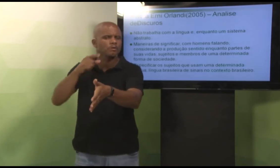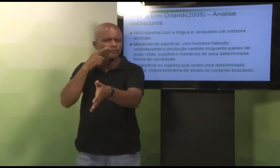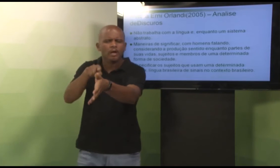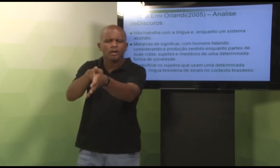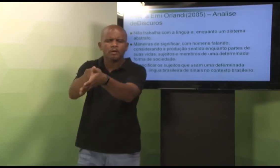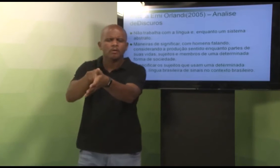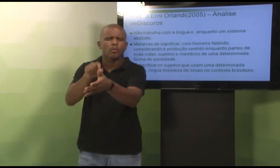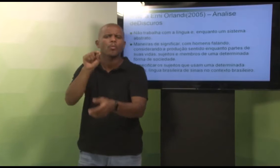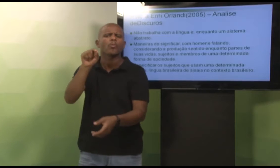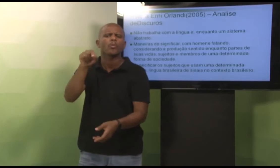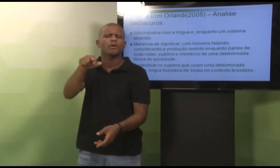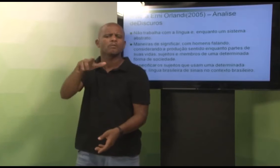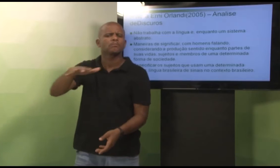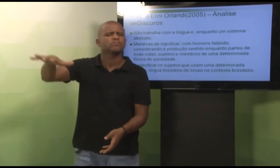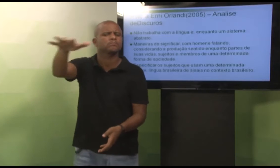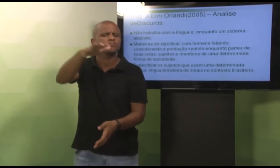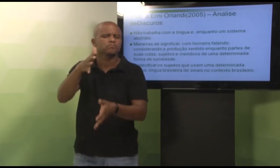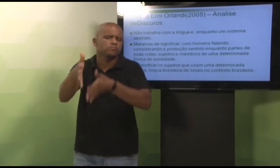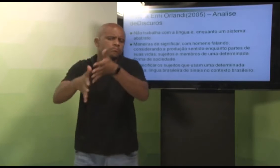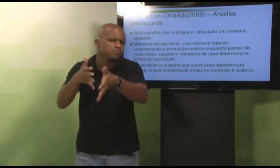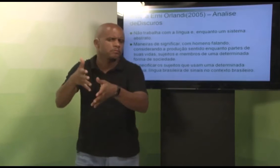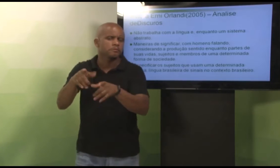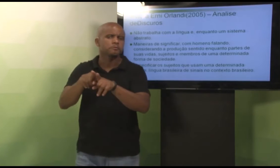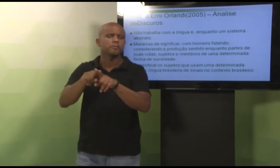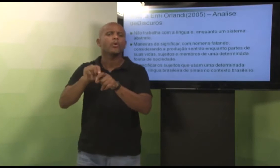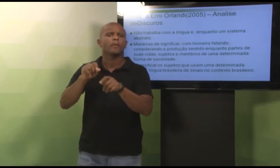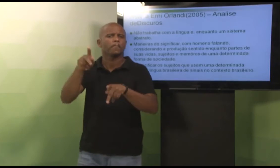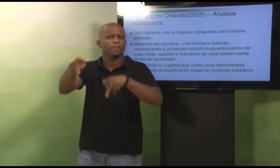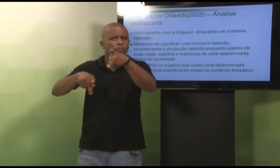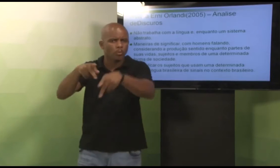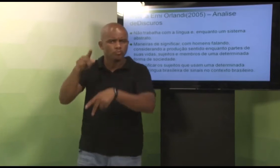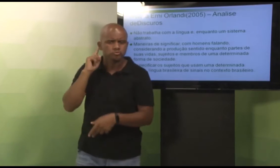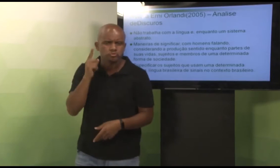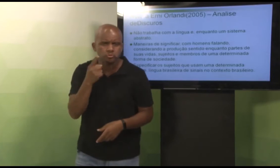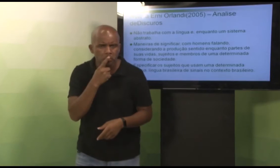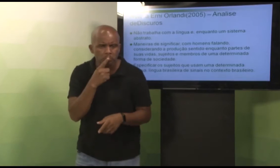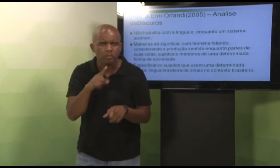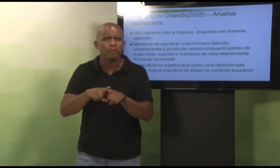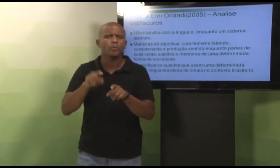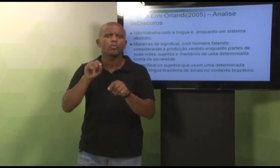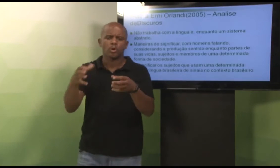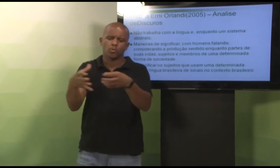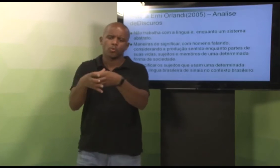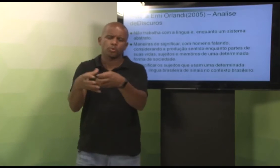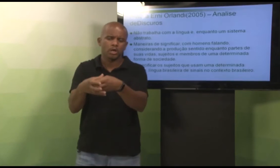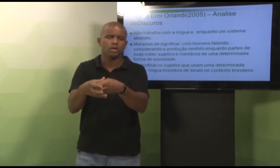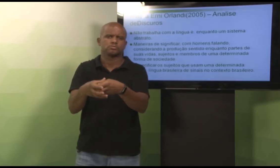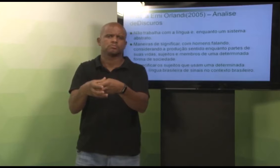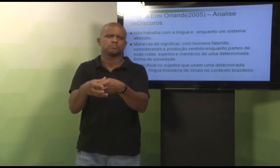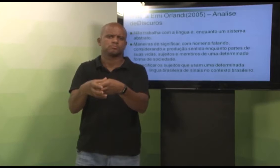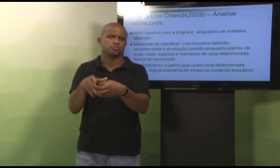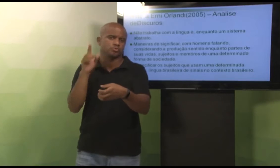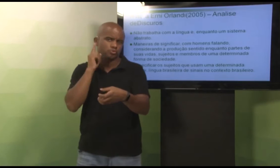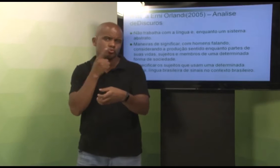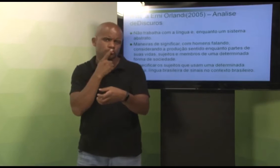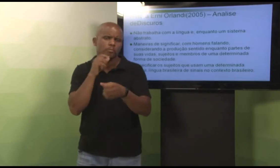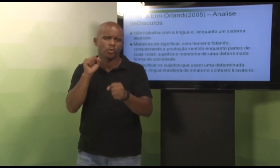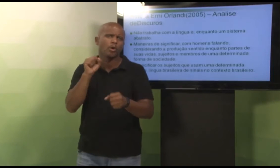desse grupo. Então, aqui nós temos a língua de sinais como foco de pesquisa do povo